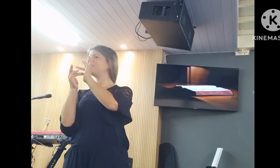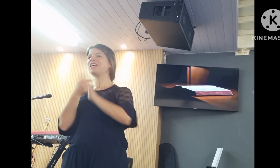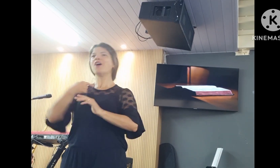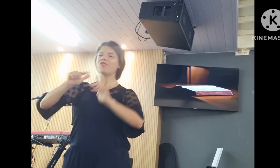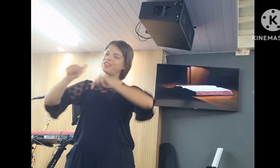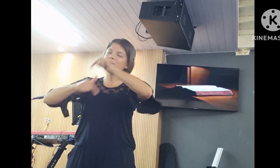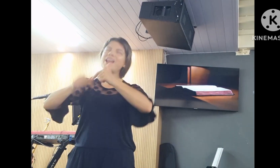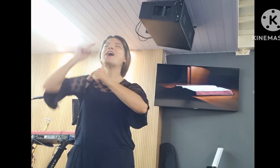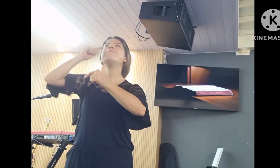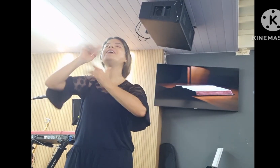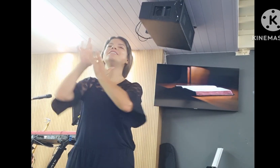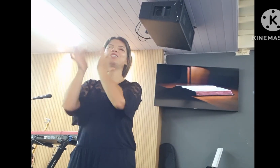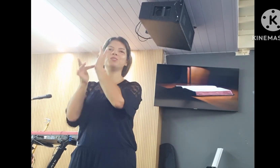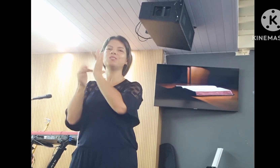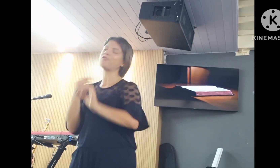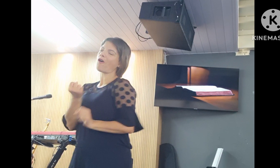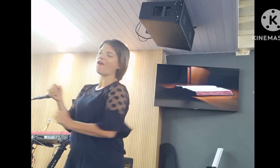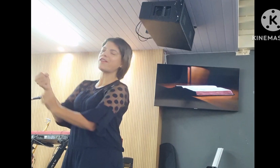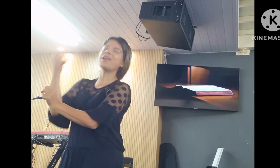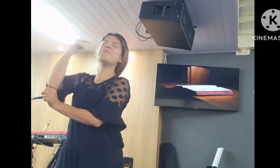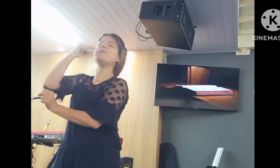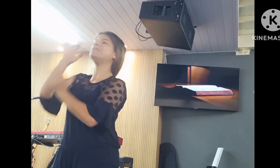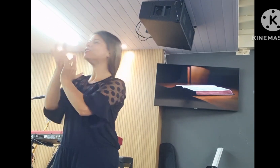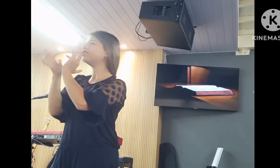E quando eu vou fazer alguma coisa, a primeira pergunta: